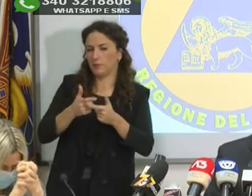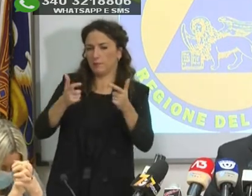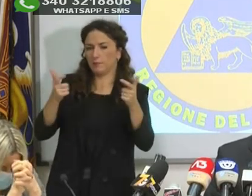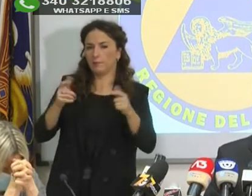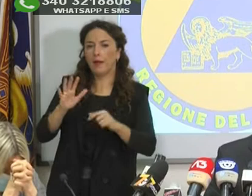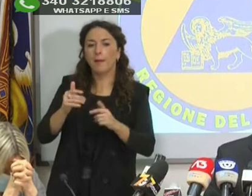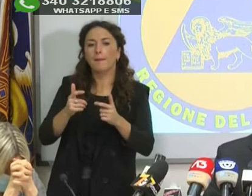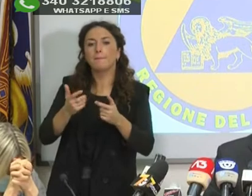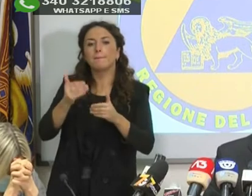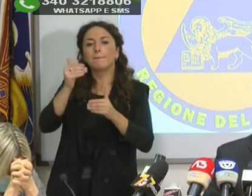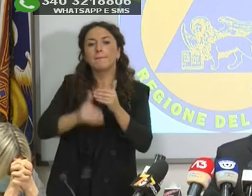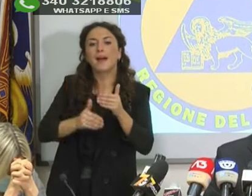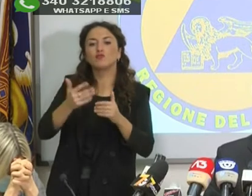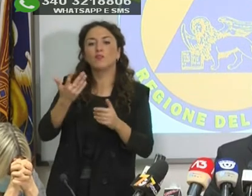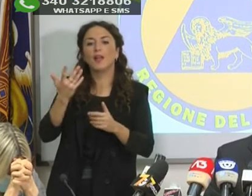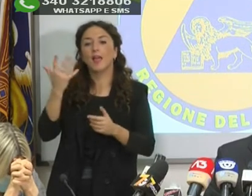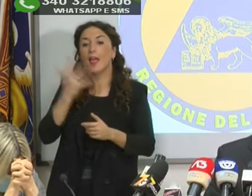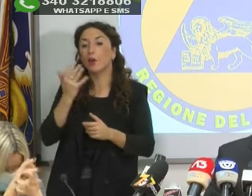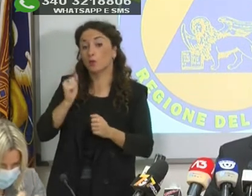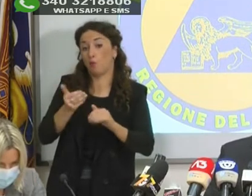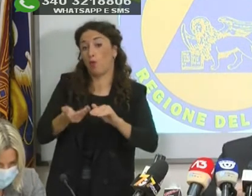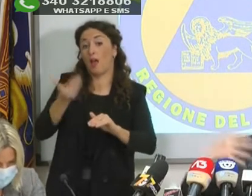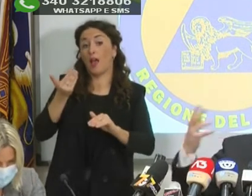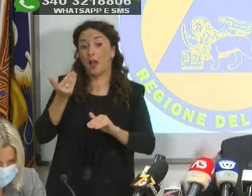sapendo che il margine di errore può essere alto,